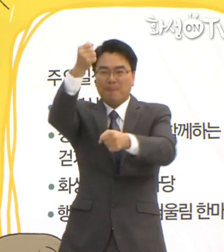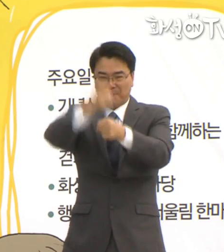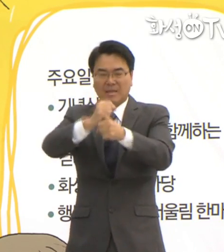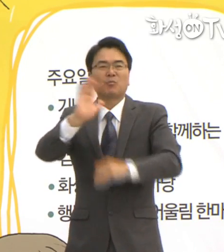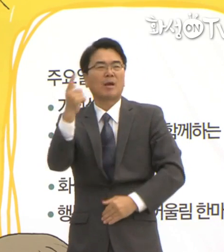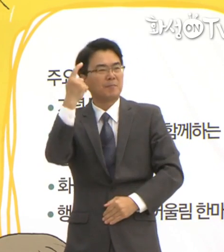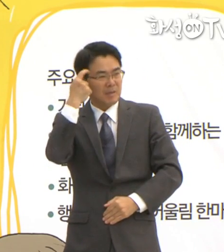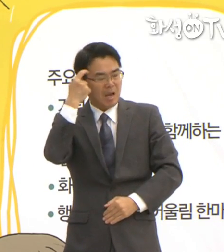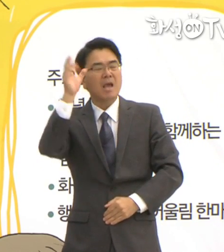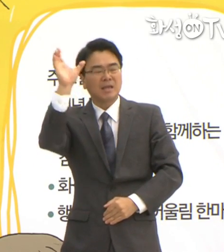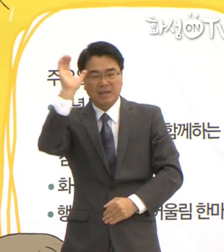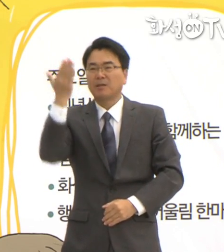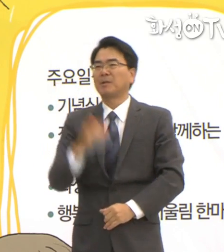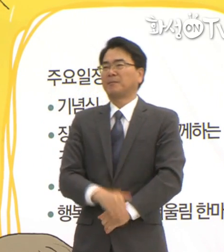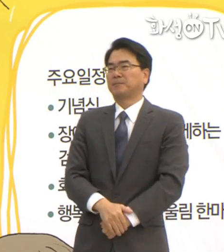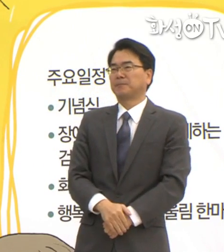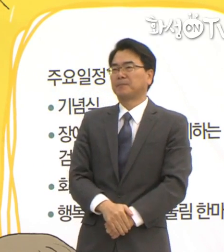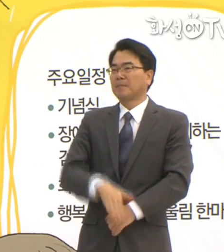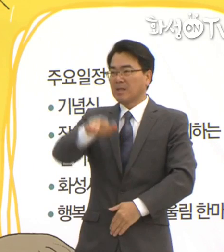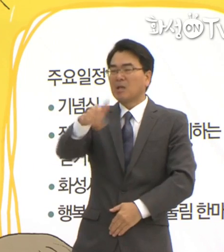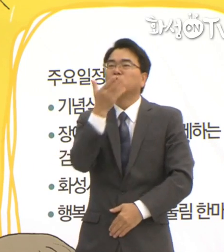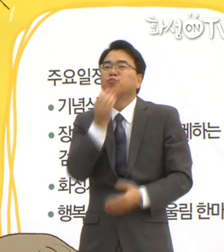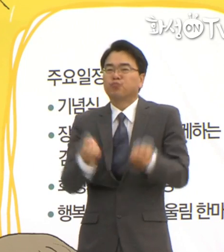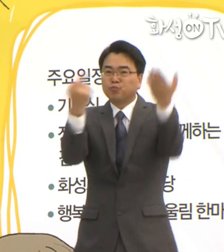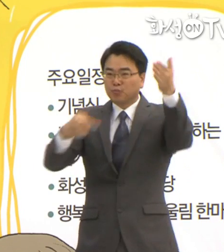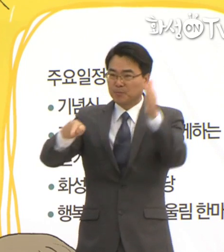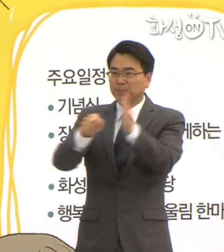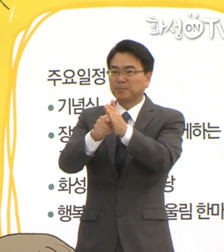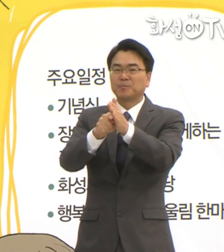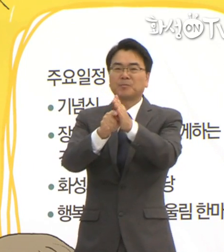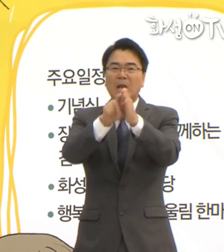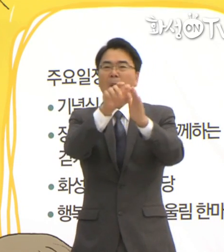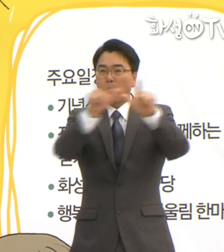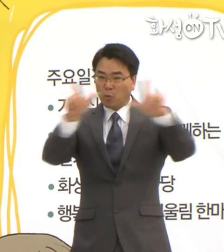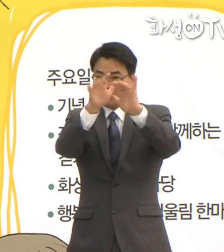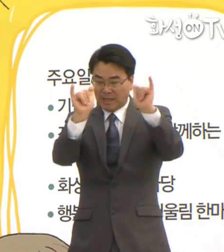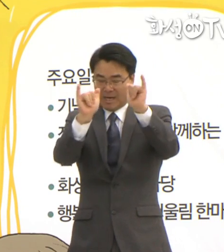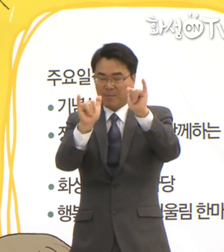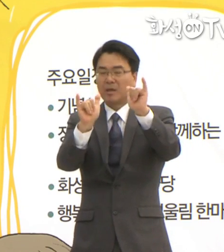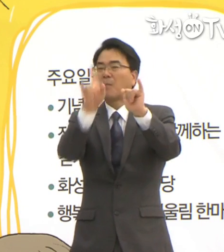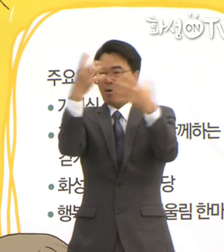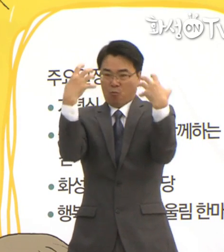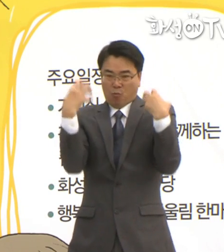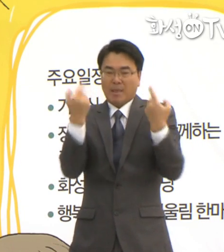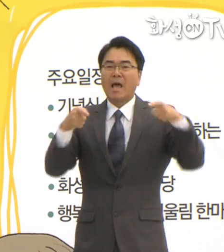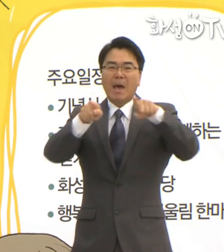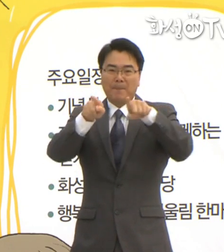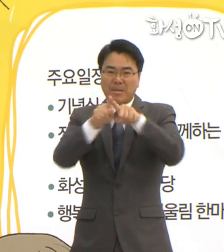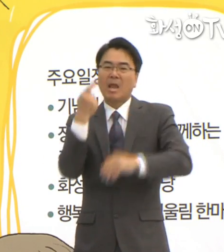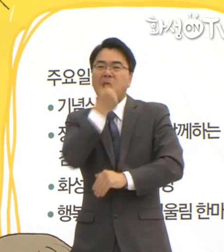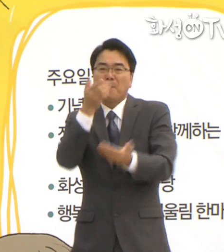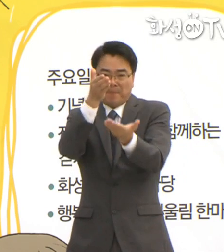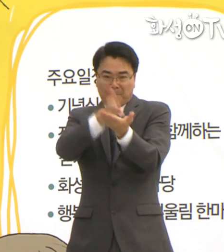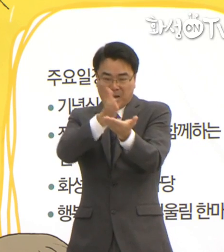내년에는 기대해 보겠습니다. 이러한 축제가 되기 위해서는 민과 관이 소통하여 합리적이고 발전적인